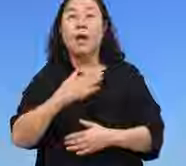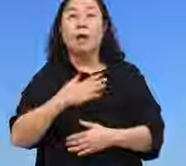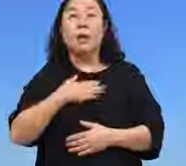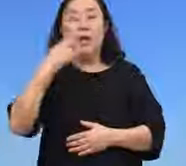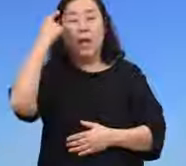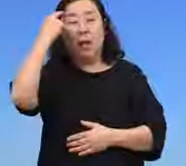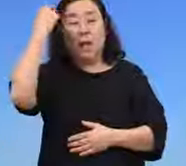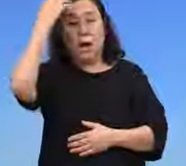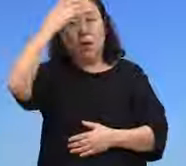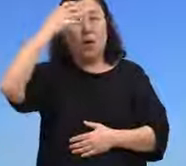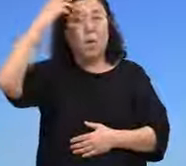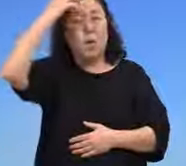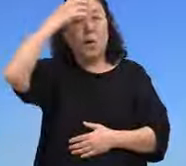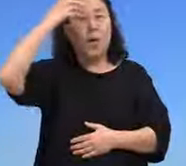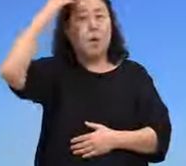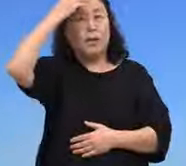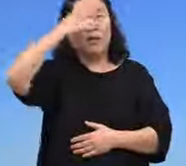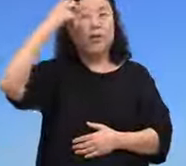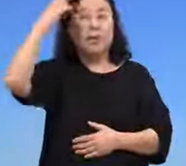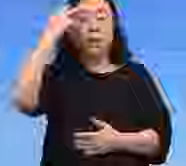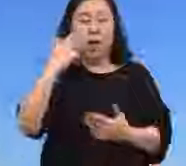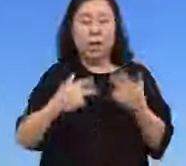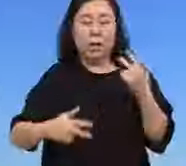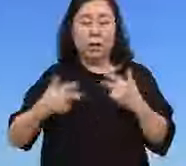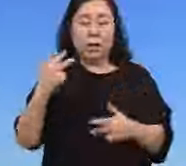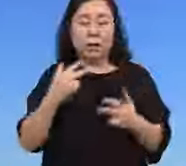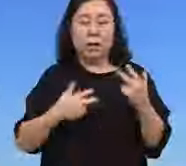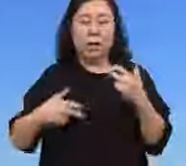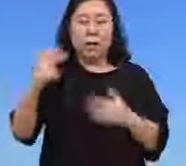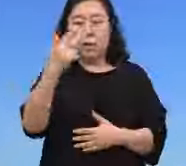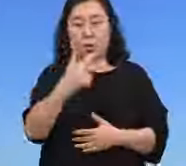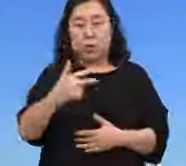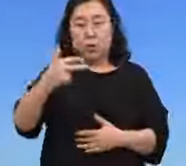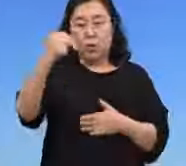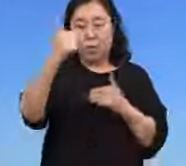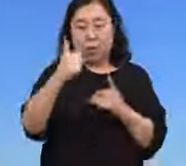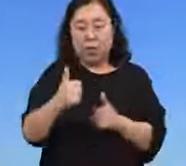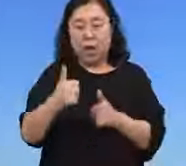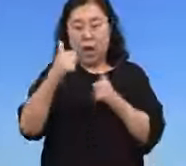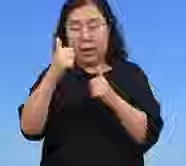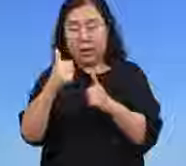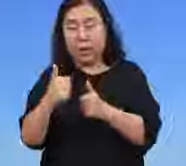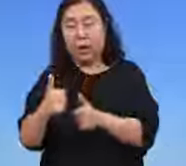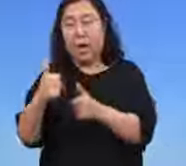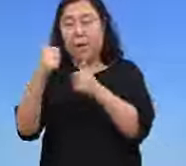내 영혼 즐거이 주 따르렵니다.